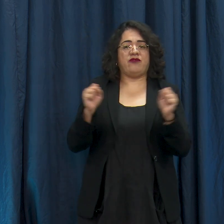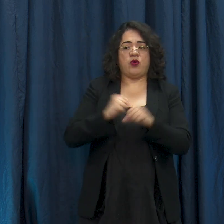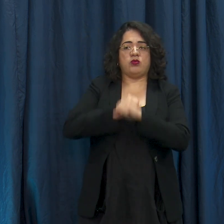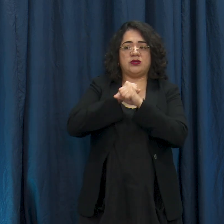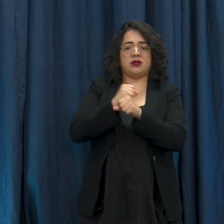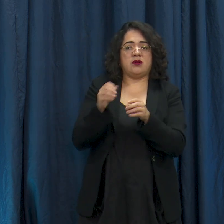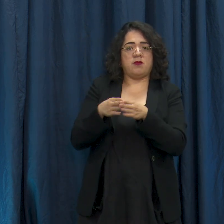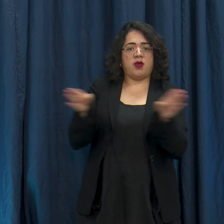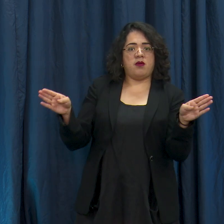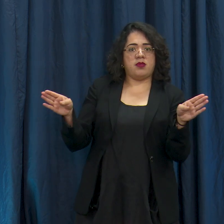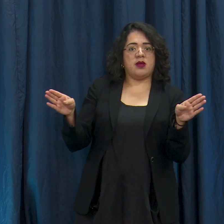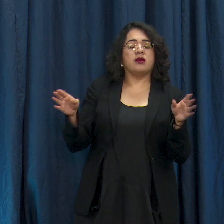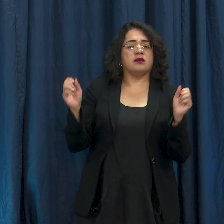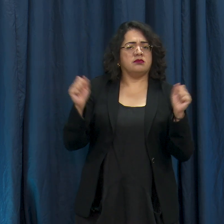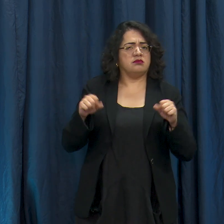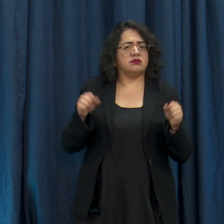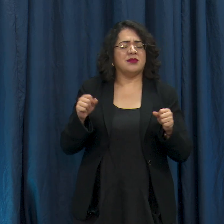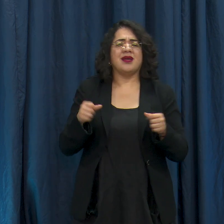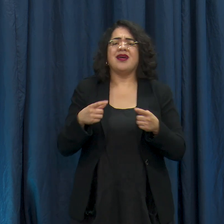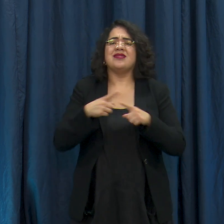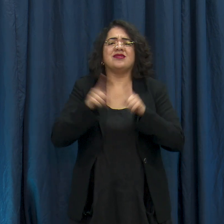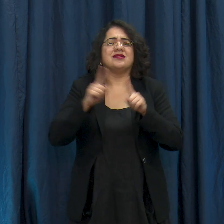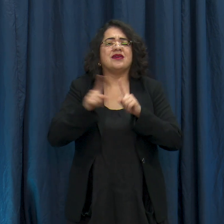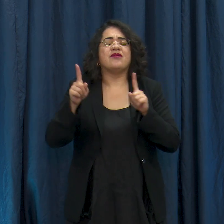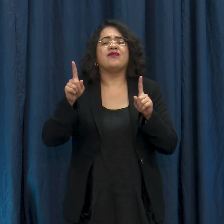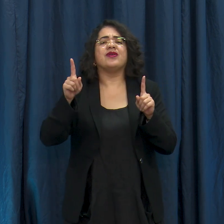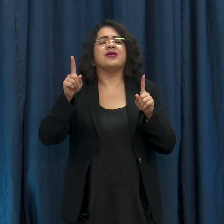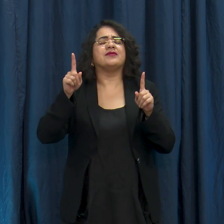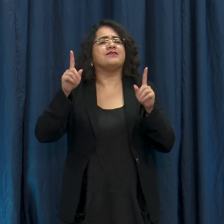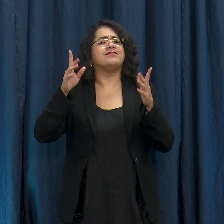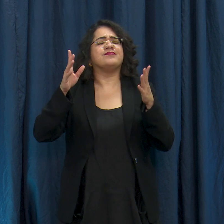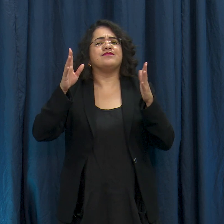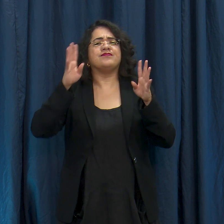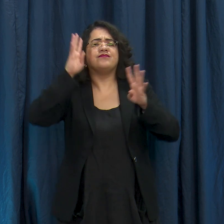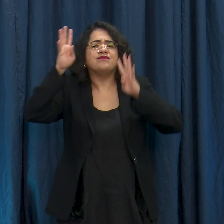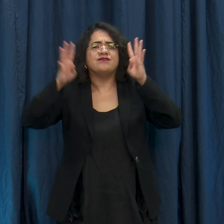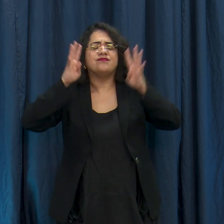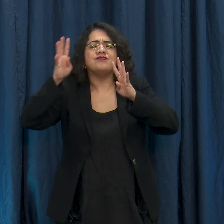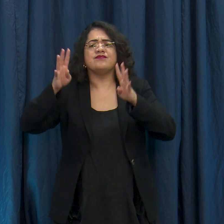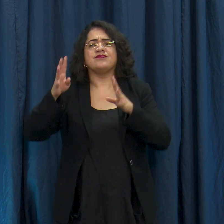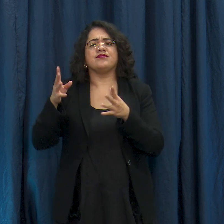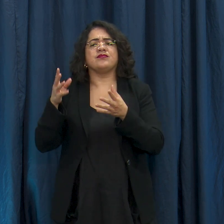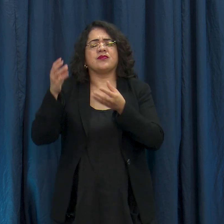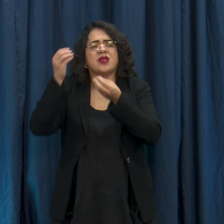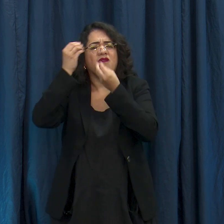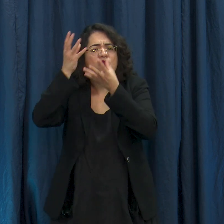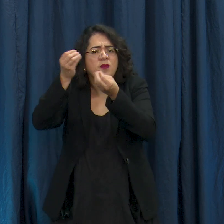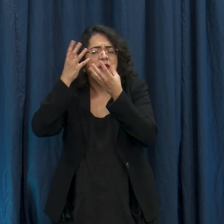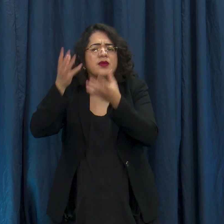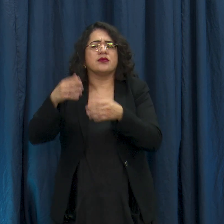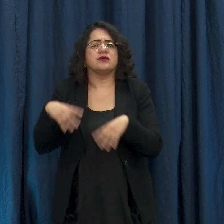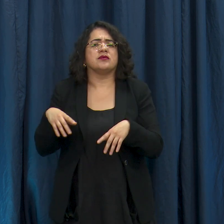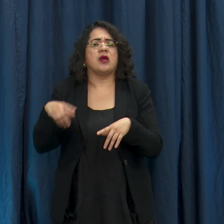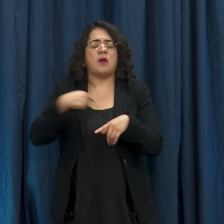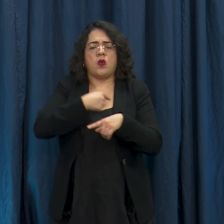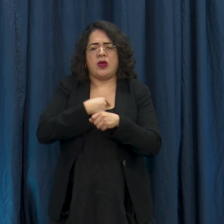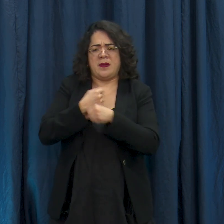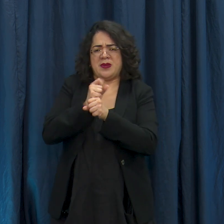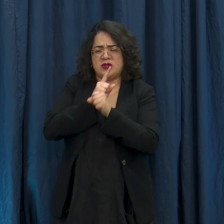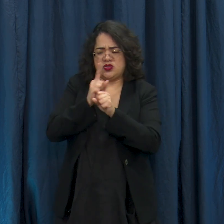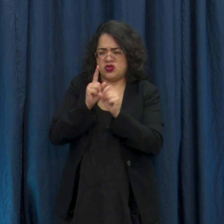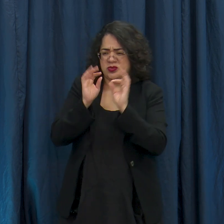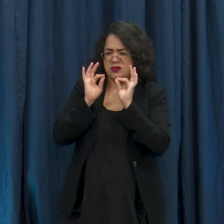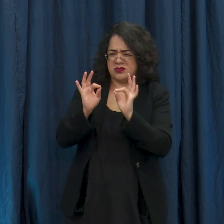usemos nuevas e innovadoras ideas con un enfoque en la salud pública. El grupo dirigido por el exalcalde